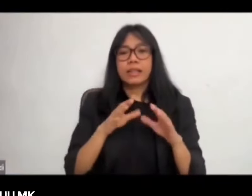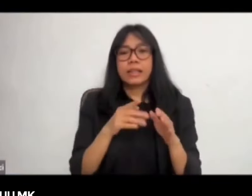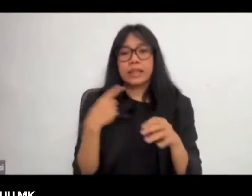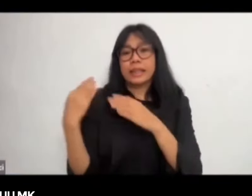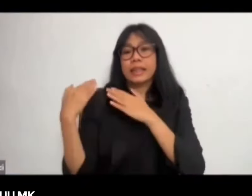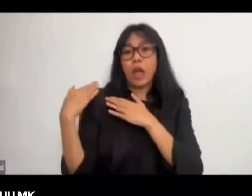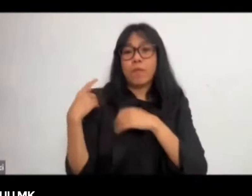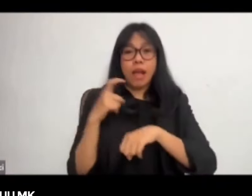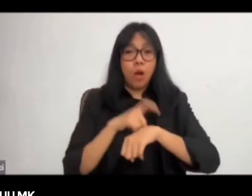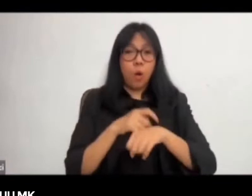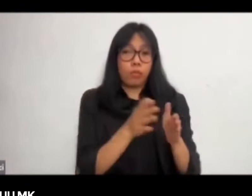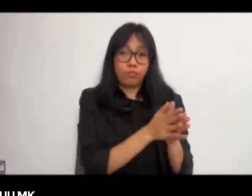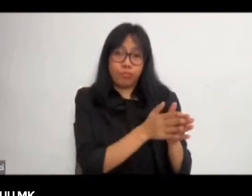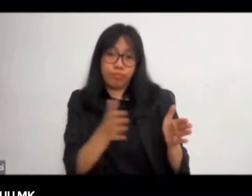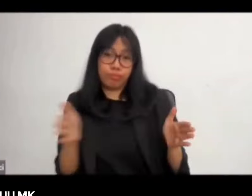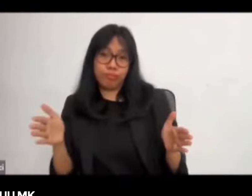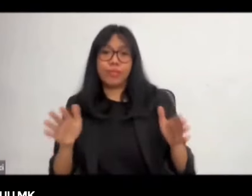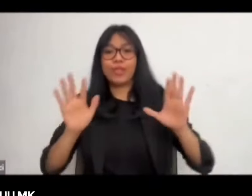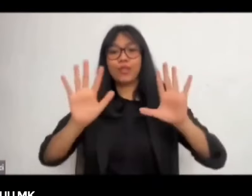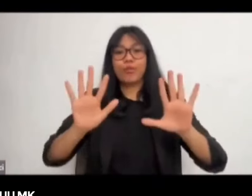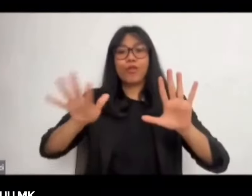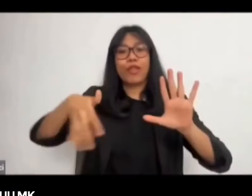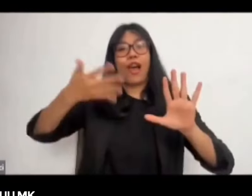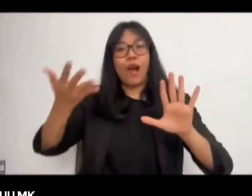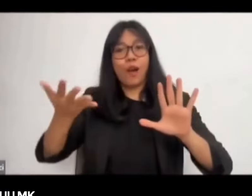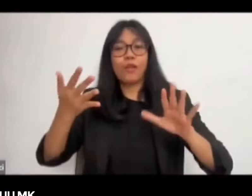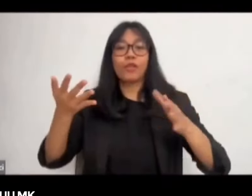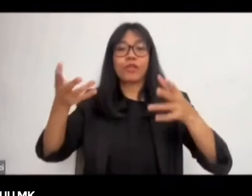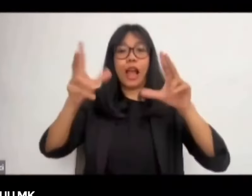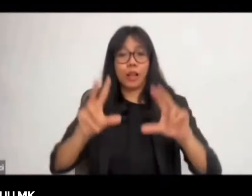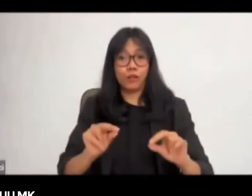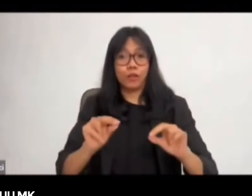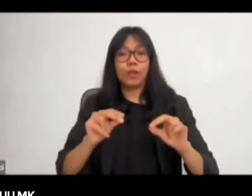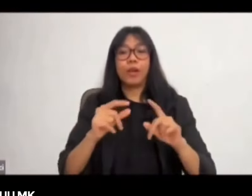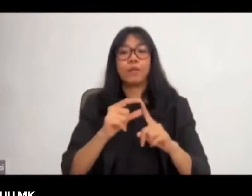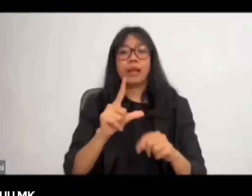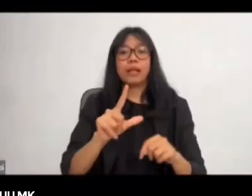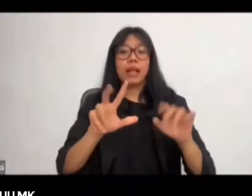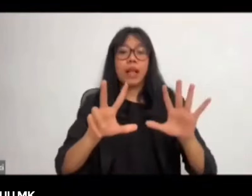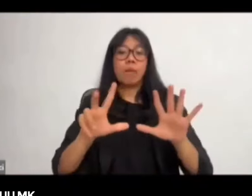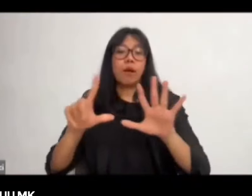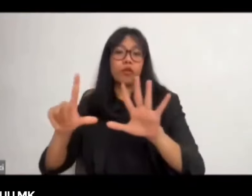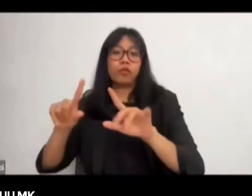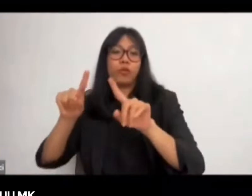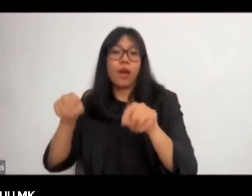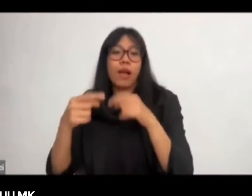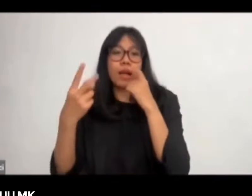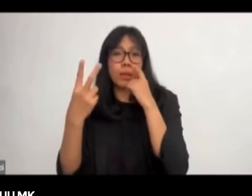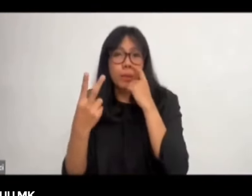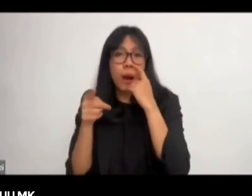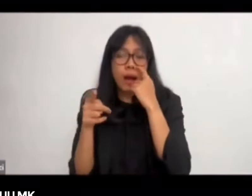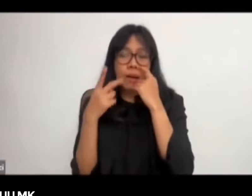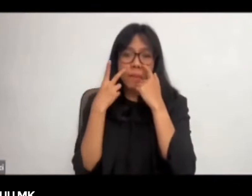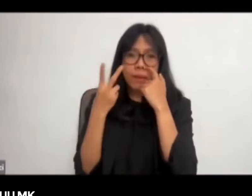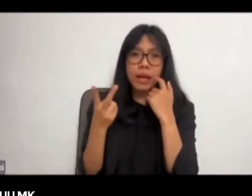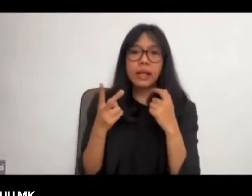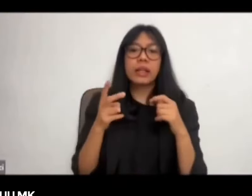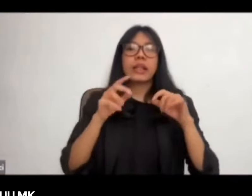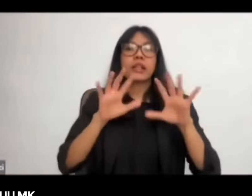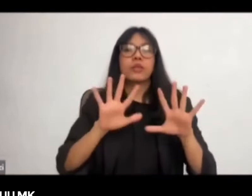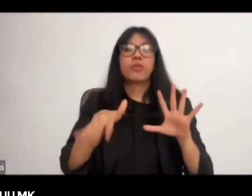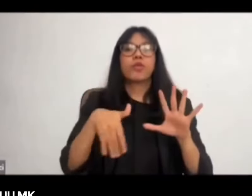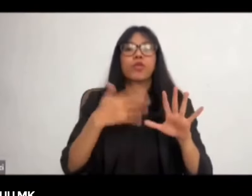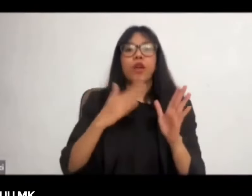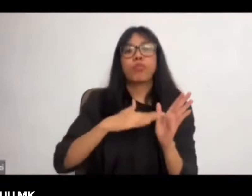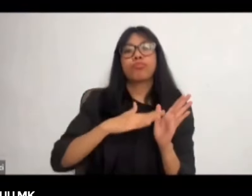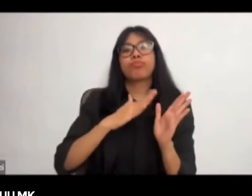dengan ancaman-ancaman seperti itu. Tapi kemudian pasal 87 ayat 2, coba perhatikan. Yang lewat dari 10 bisa diamini sepanjang dia